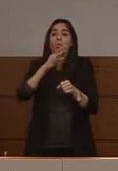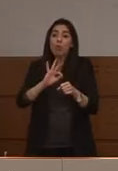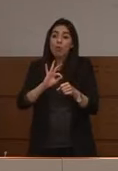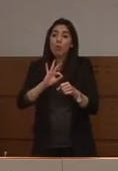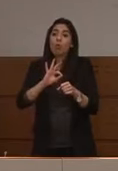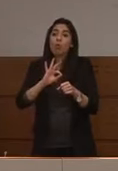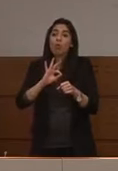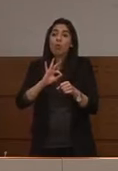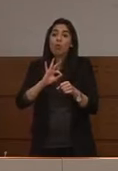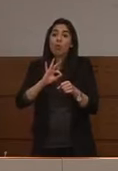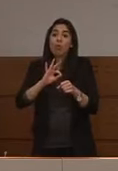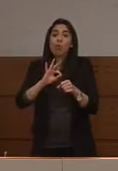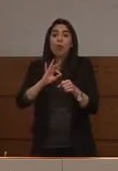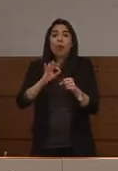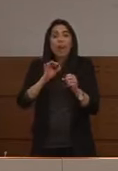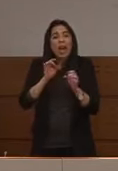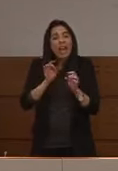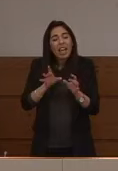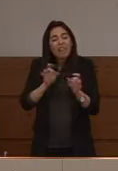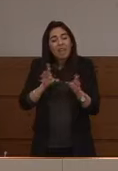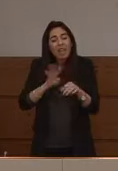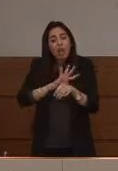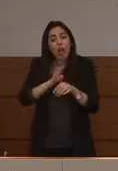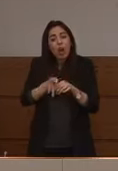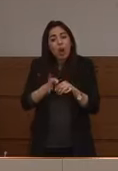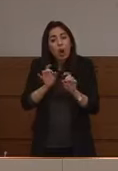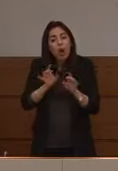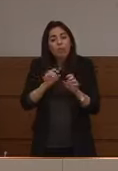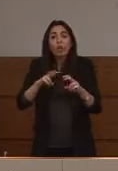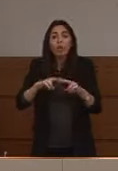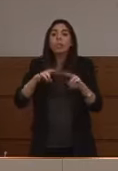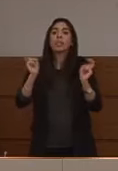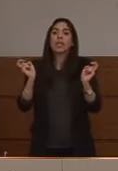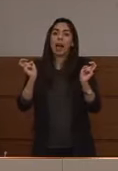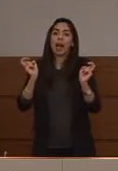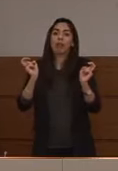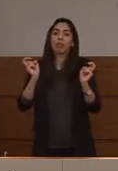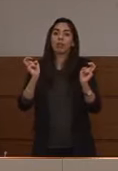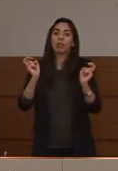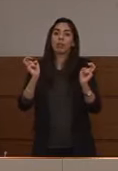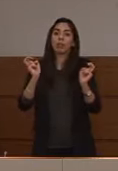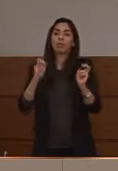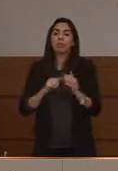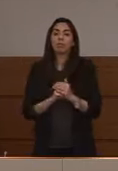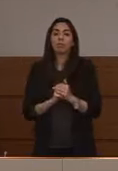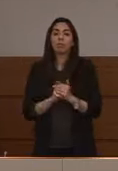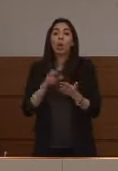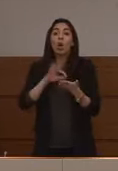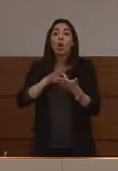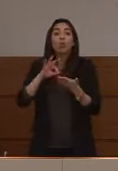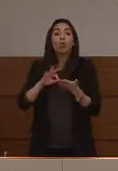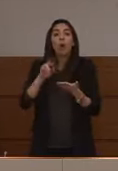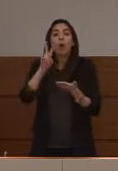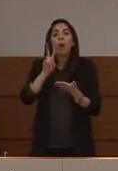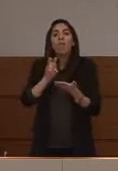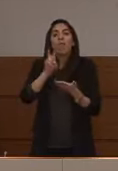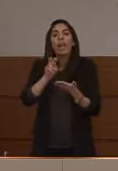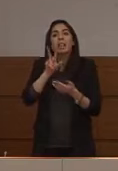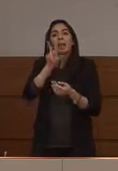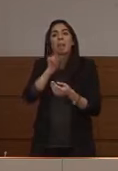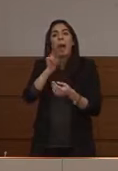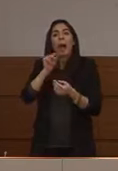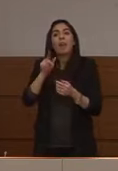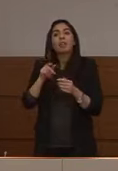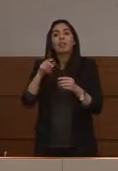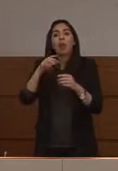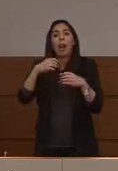di infezione da sasco v2 al 20 di marzo sono stati aumentati nel nostro paese